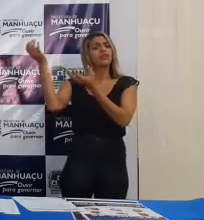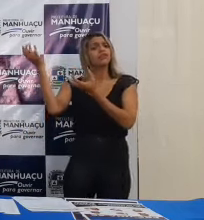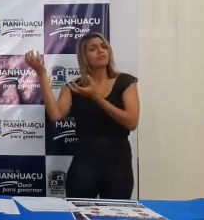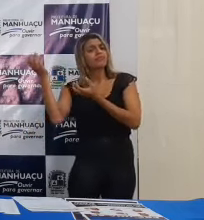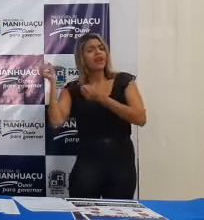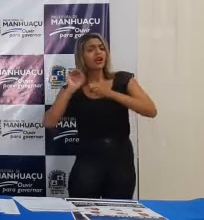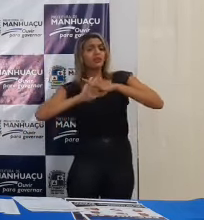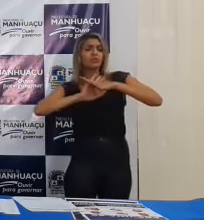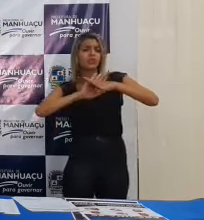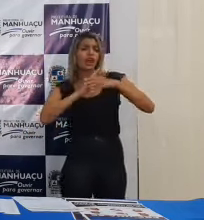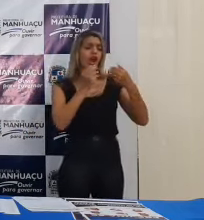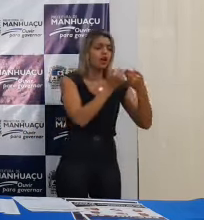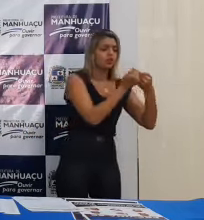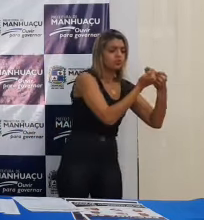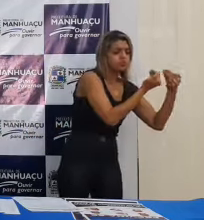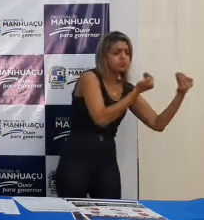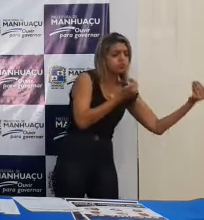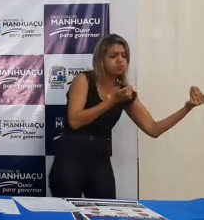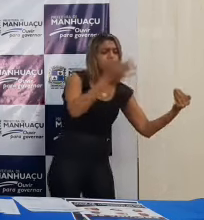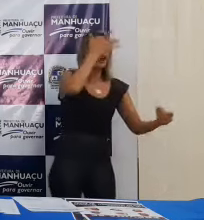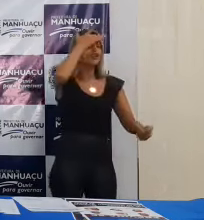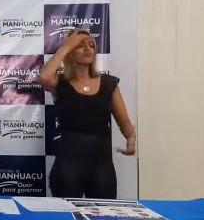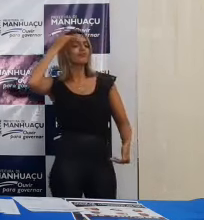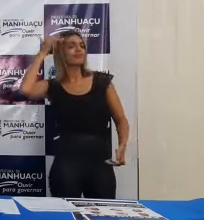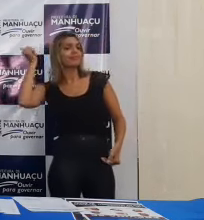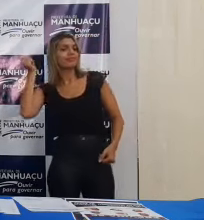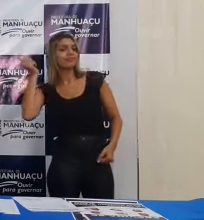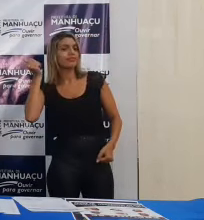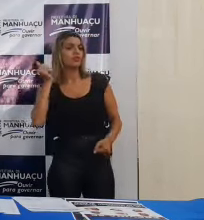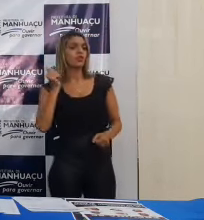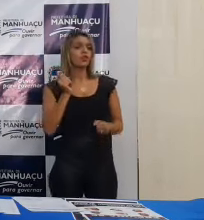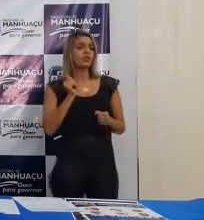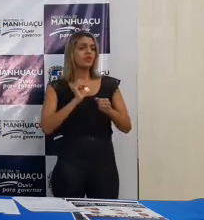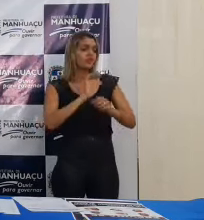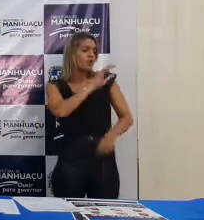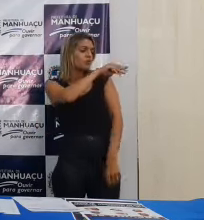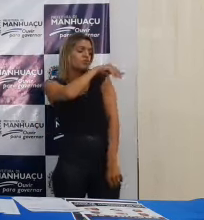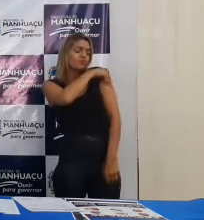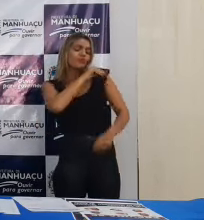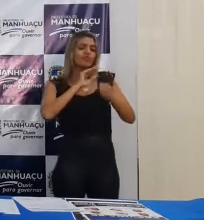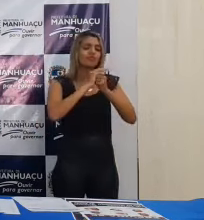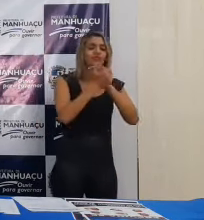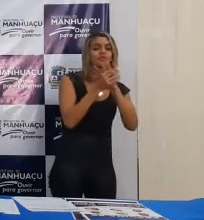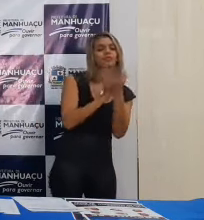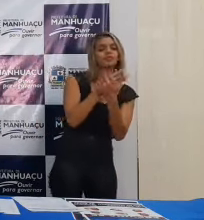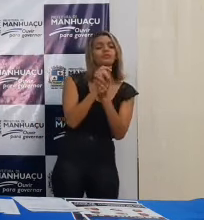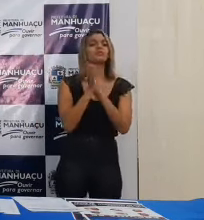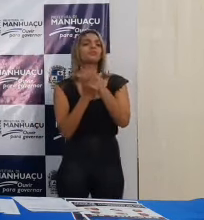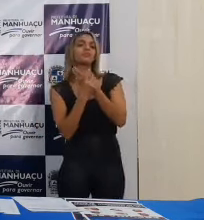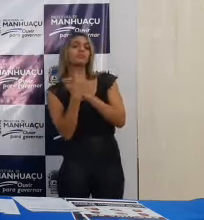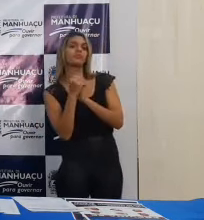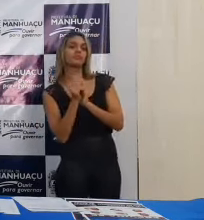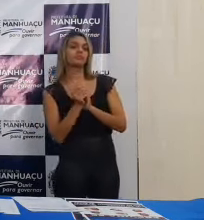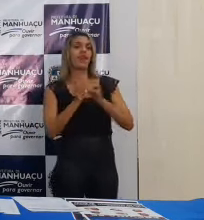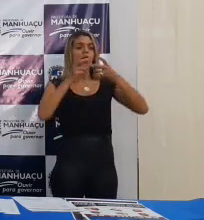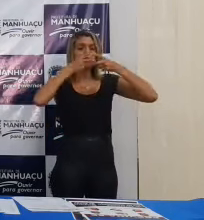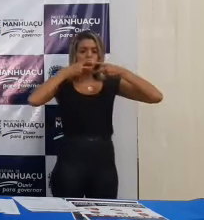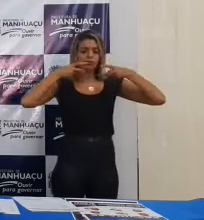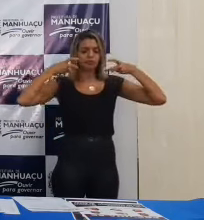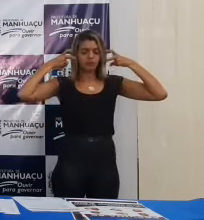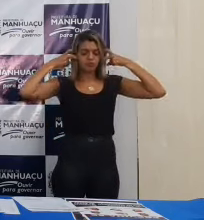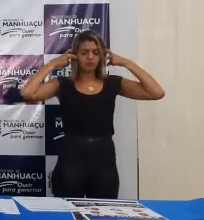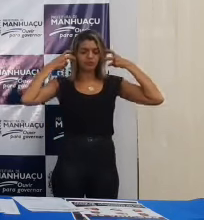distanciamento. Todos sendo envolvidos, eu creio que o número pode subir e cair. Como está hoje, está ficando